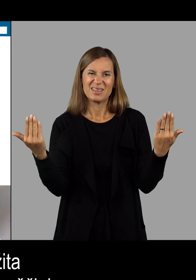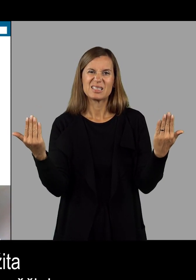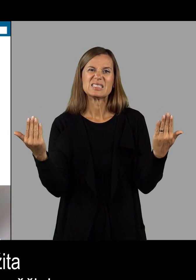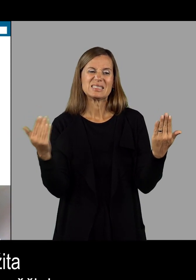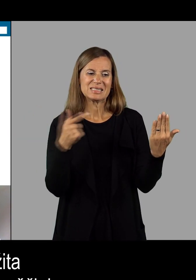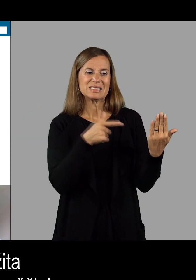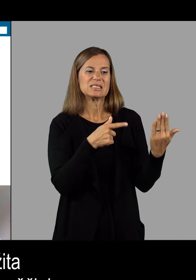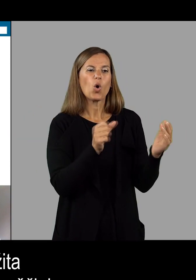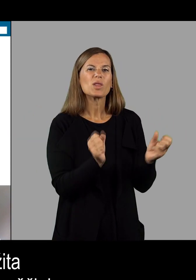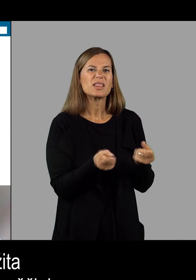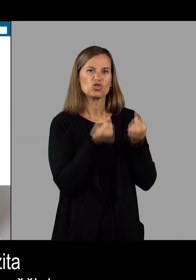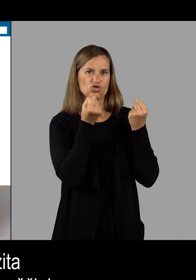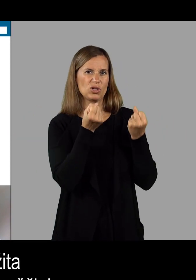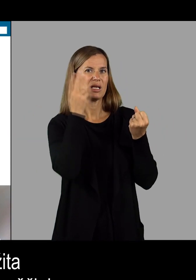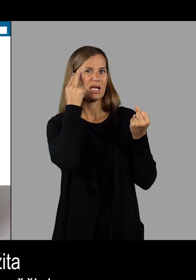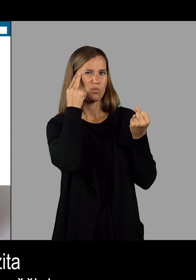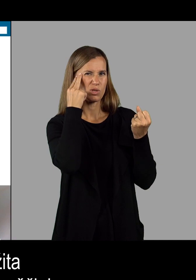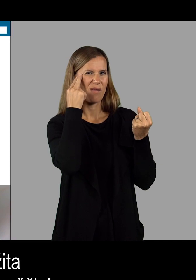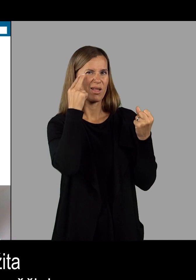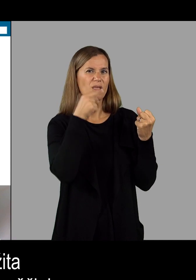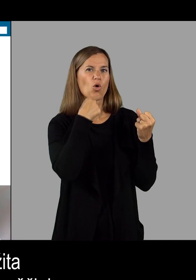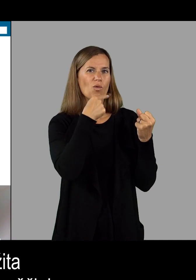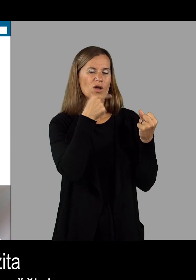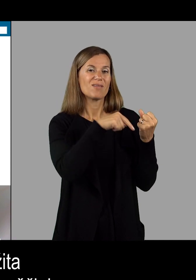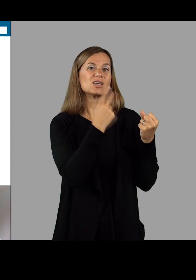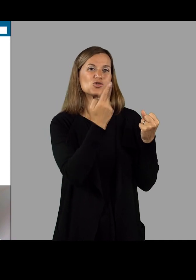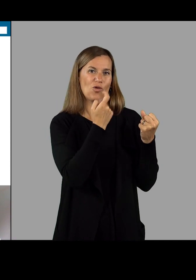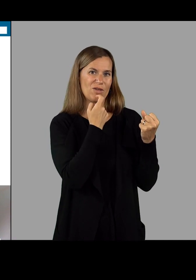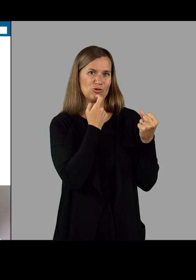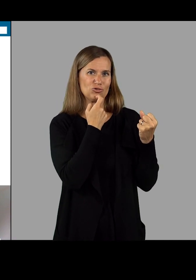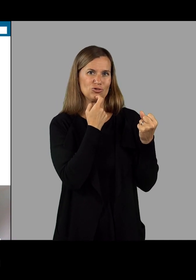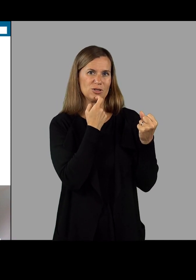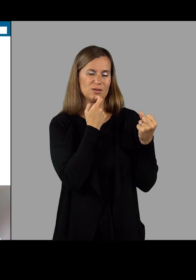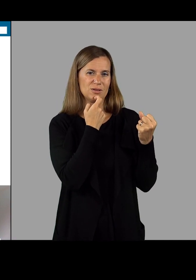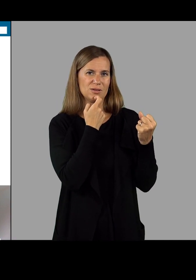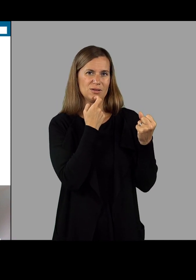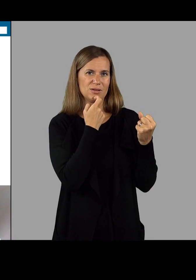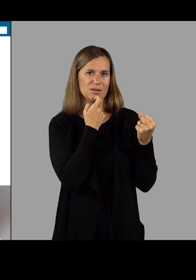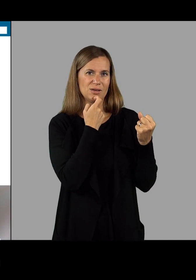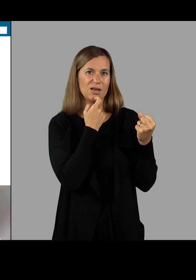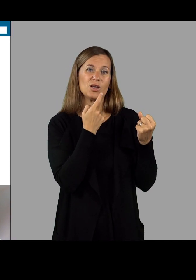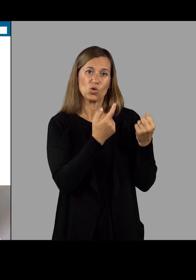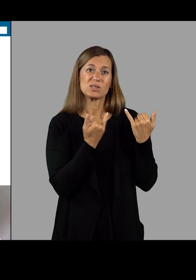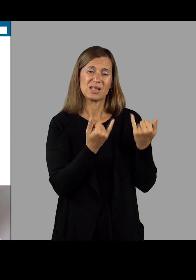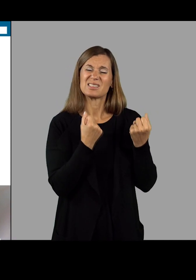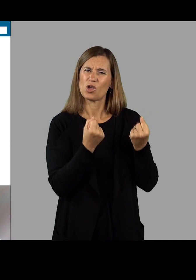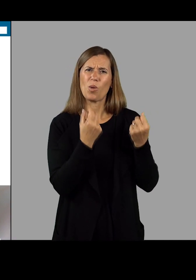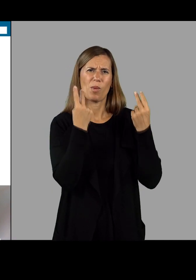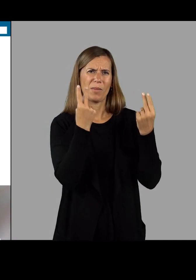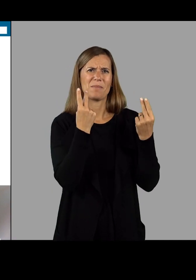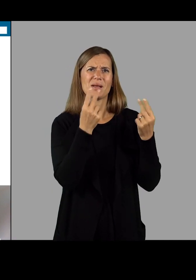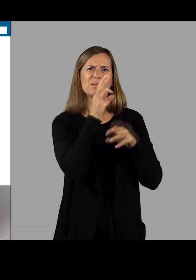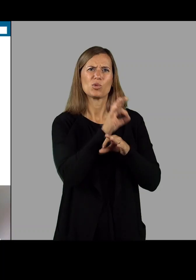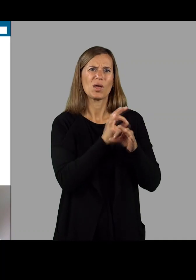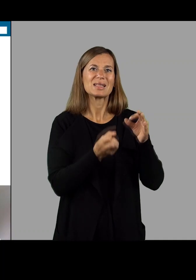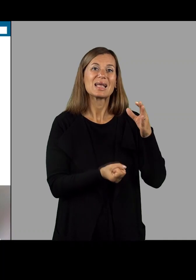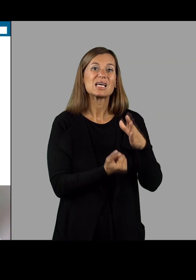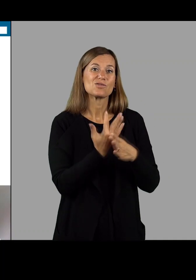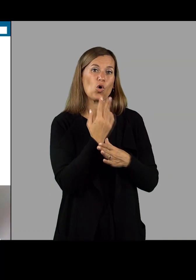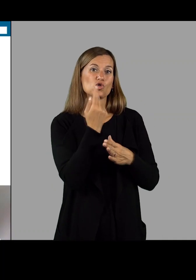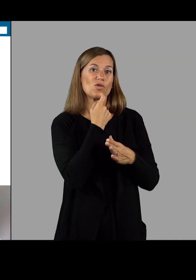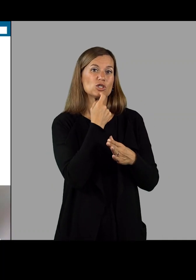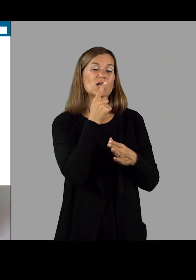otežita razpoznavanje govora v slovenščini. Tukaj je trenutno zelo pomemben projekt Razvoj slovenščine